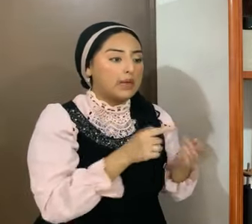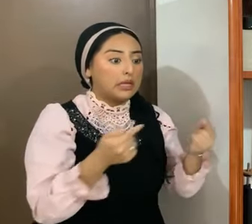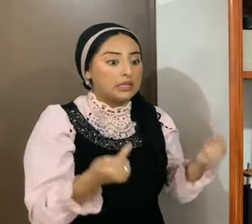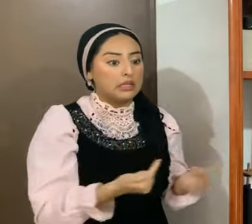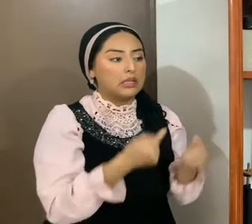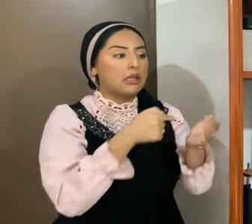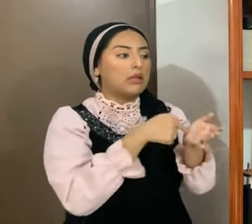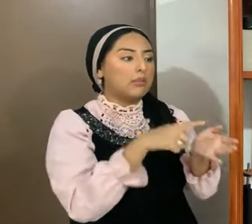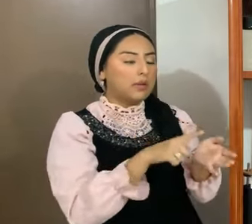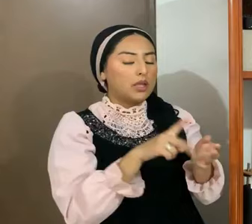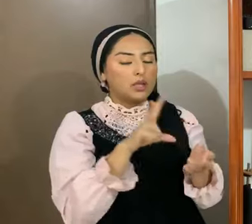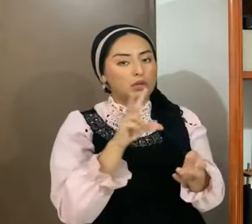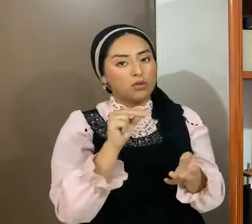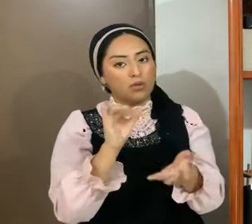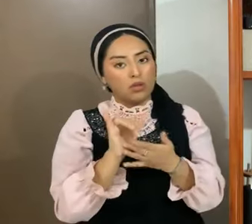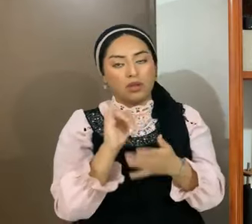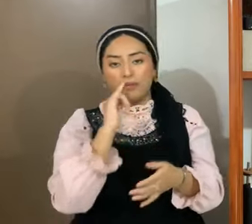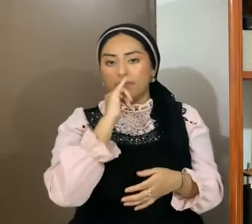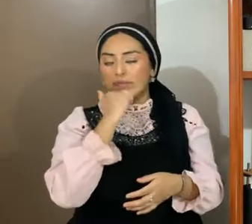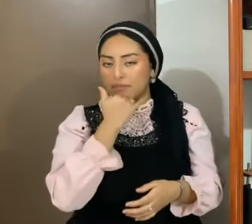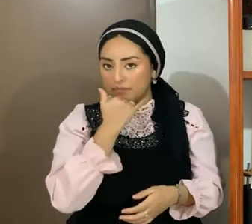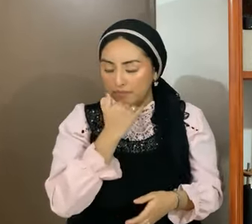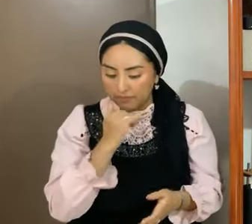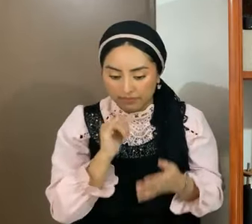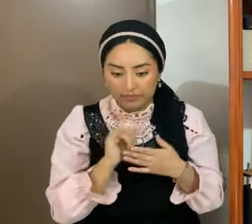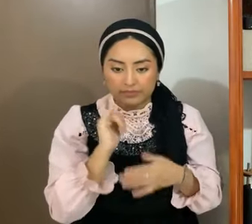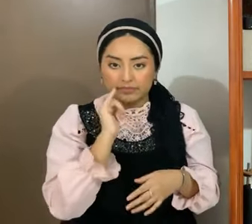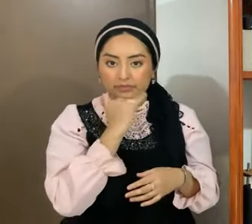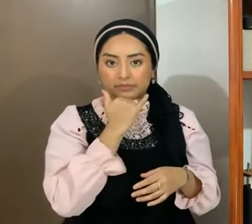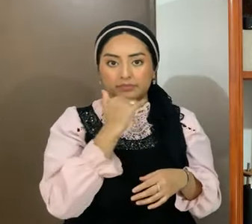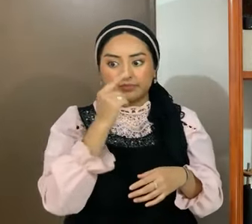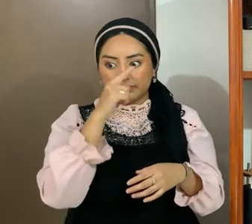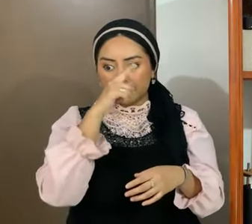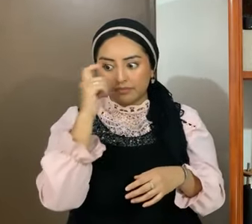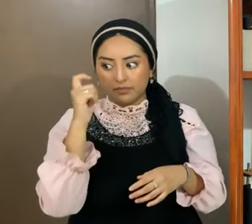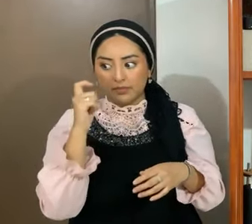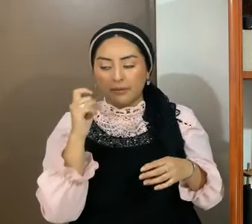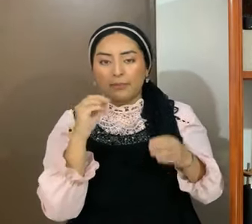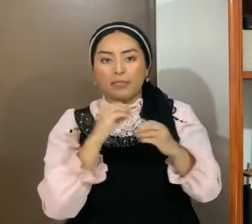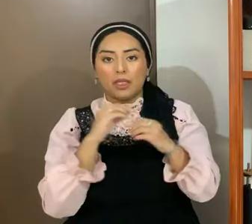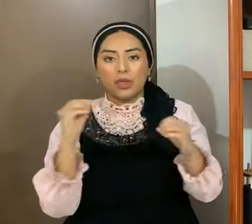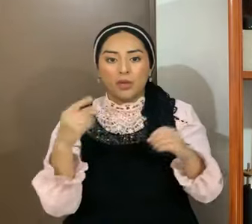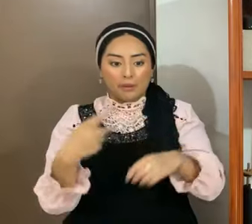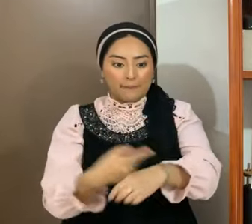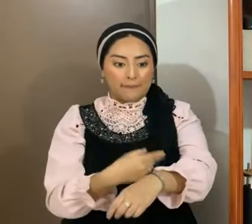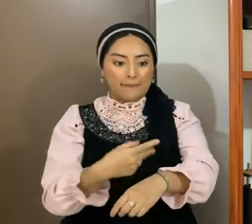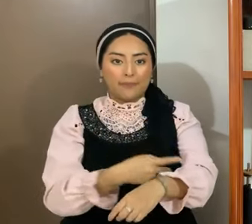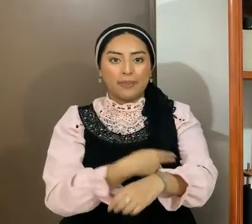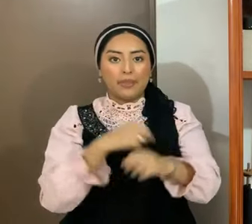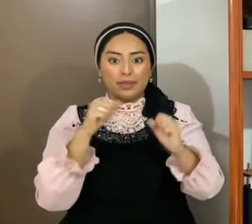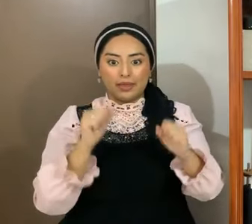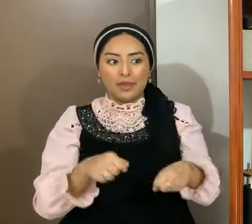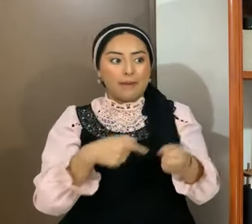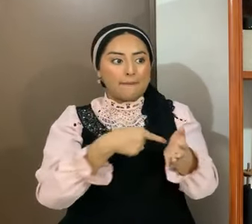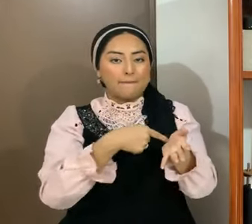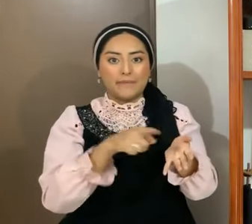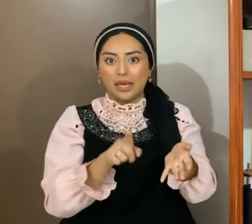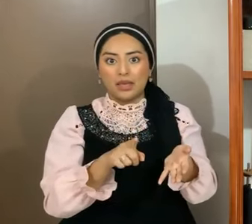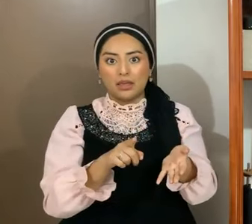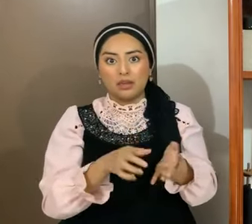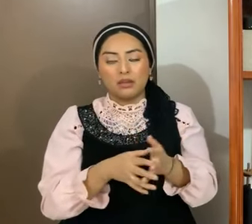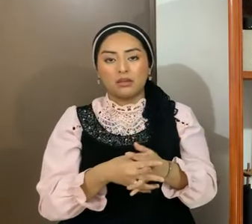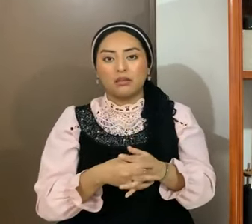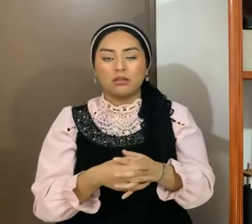pago, pequé, pago. No, eso está mal. Eso está mal porque ningún animalito podía pagar por ellos. Era